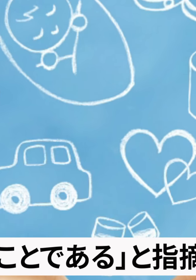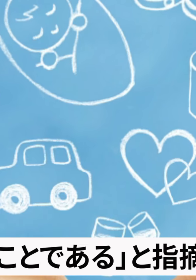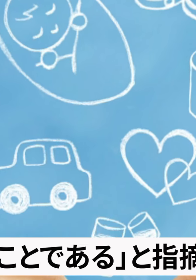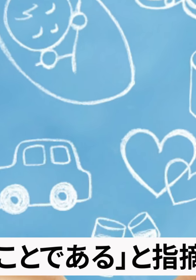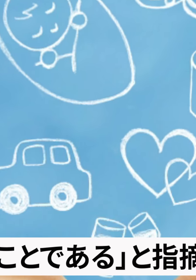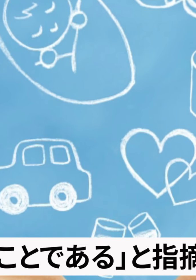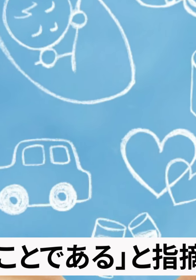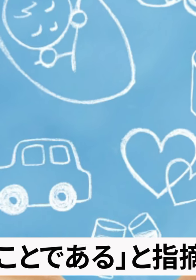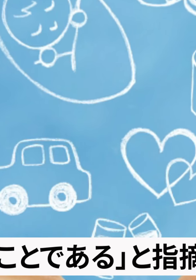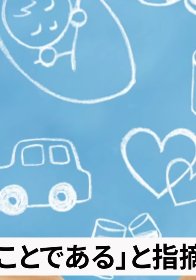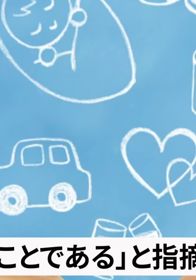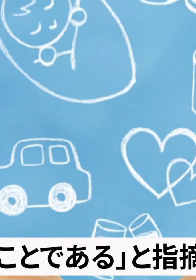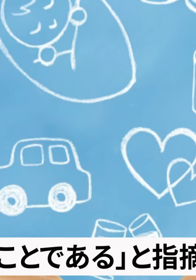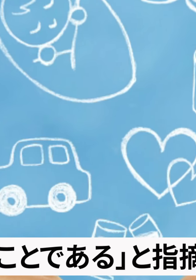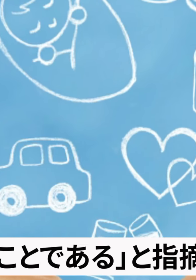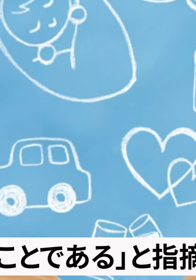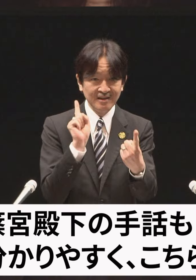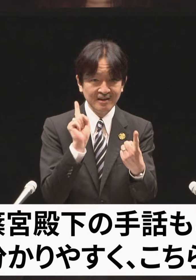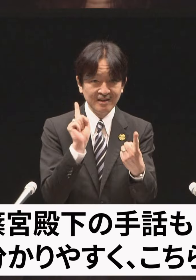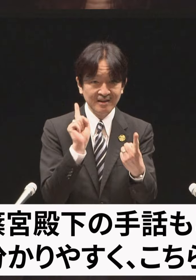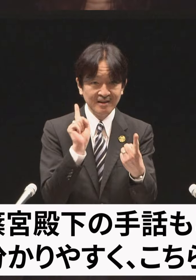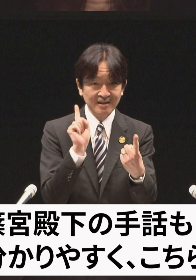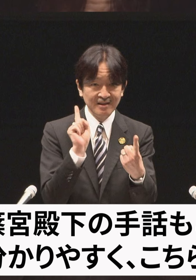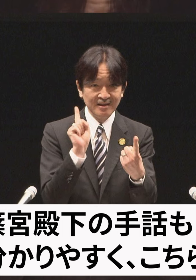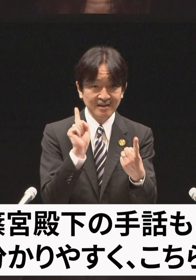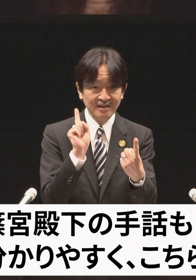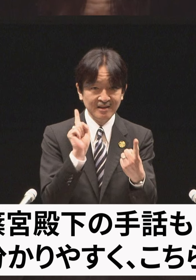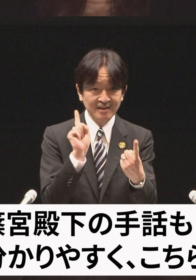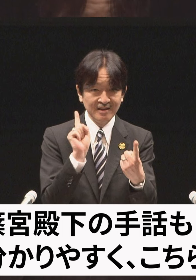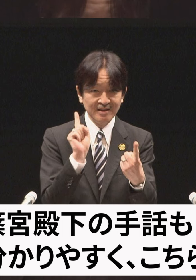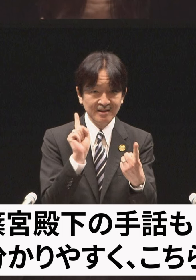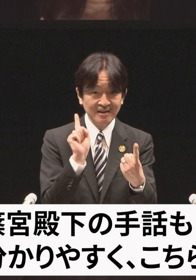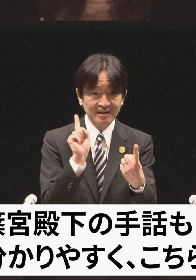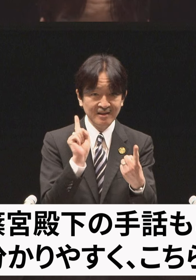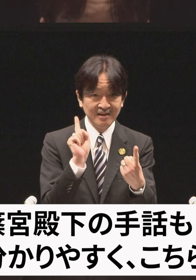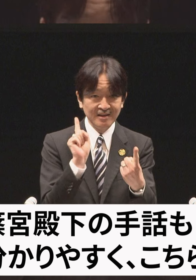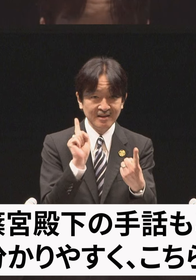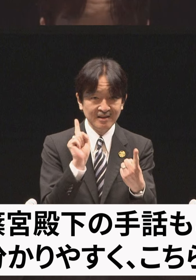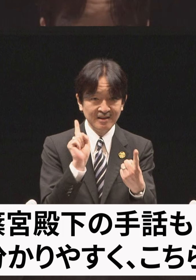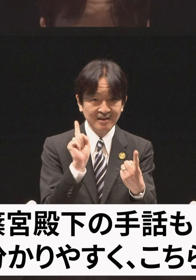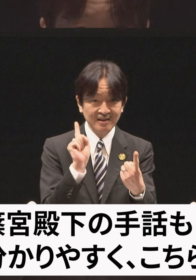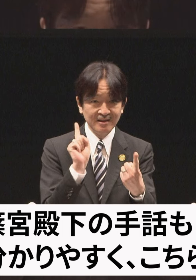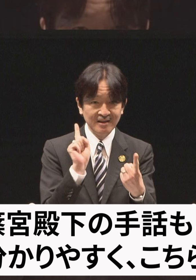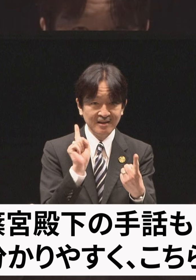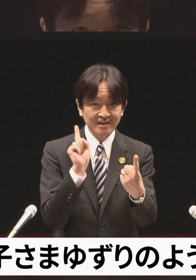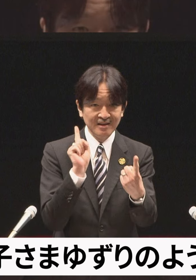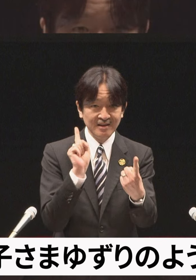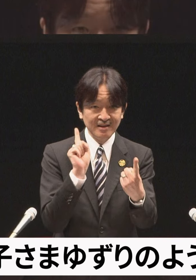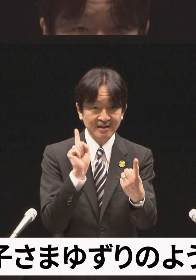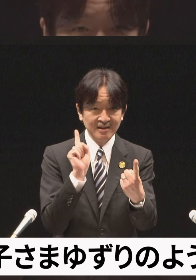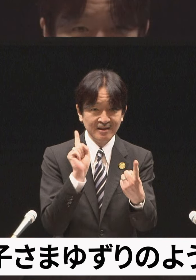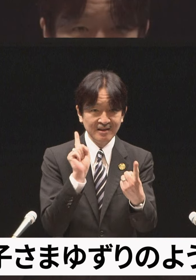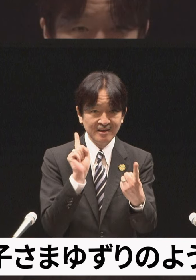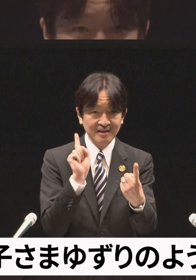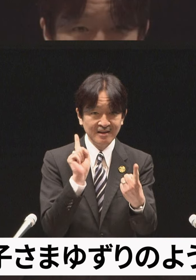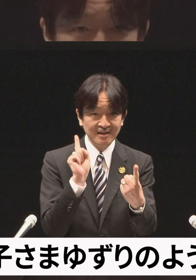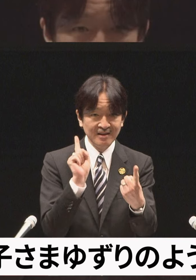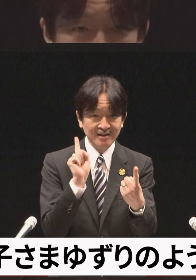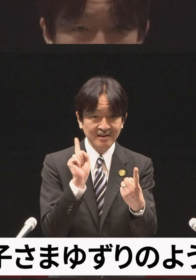ると指摘しています。秋篠宮殿下の手話もとても分かりやすく、こちらも紀子さま譲りのようです。